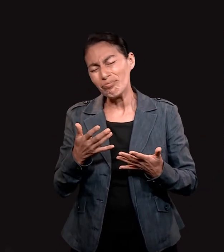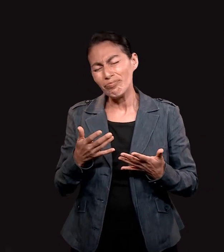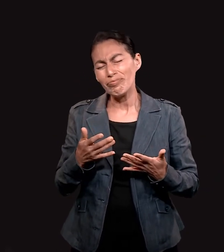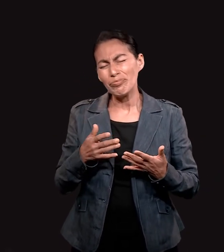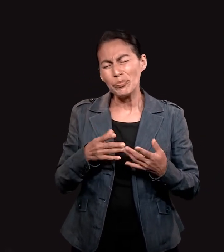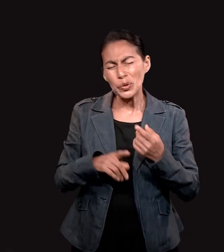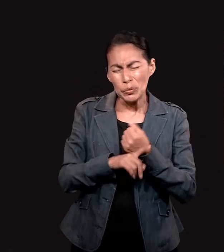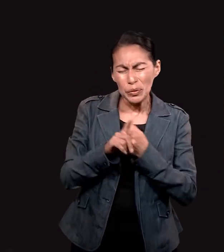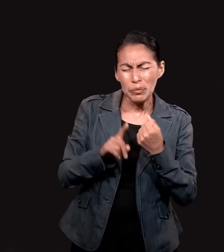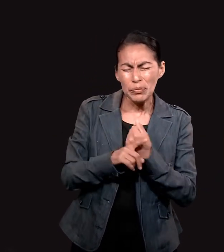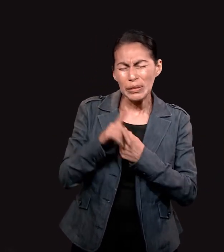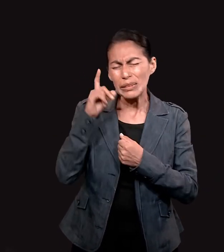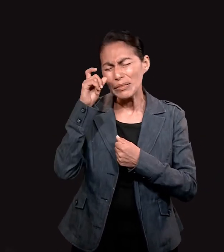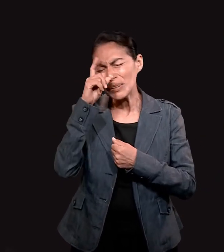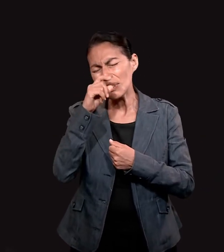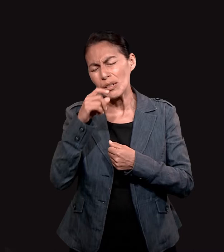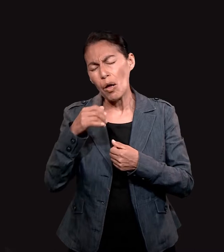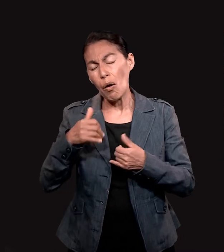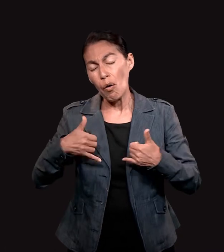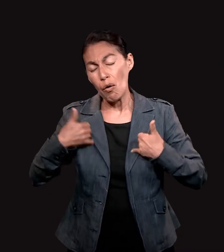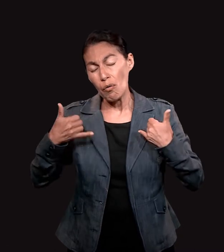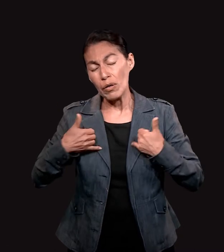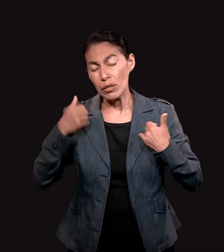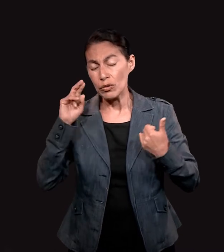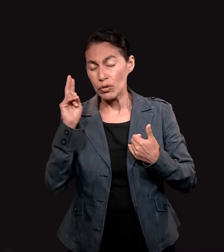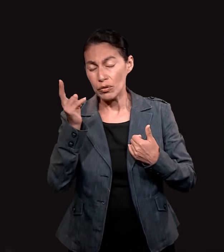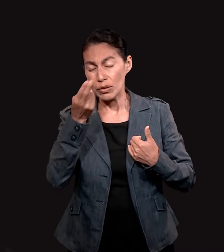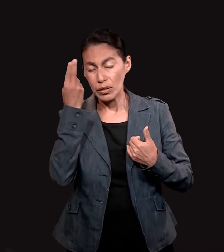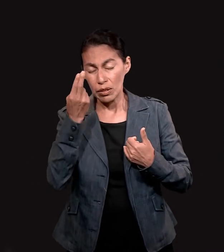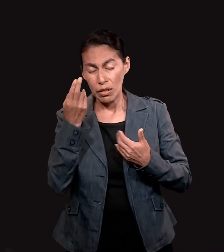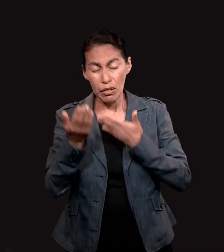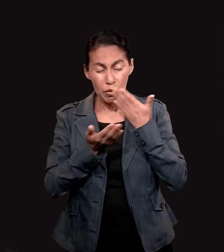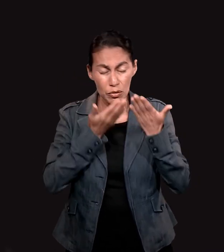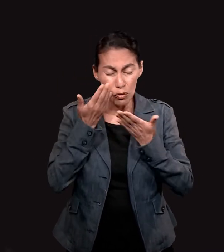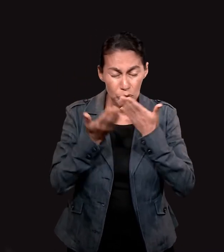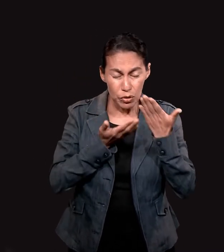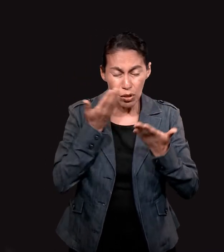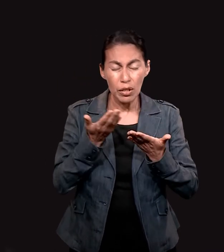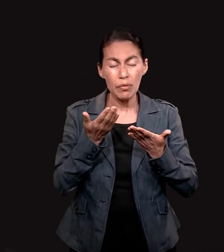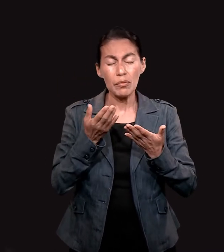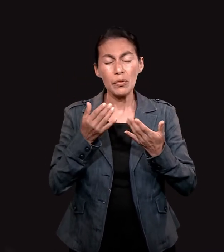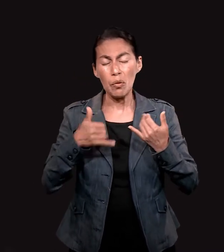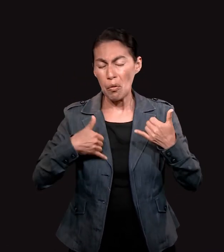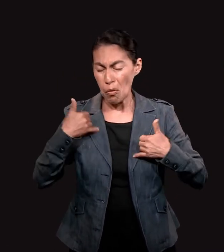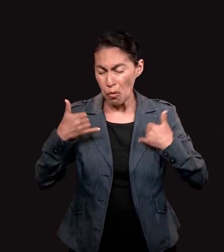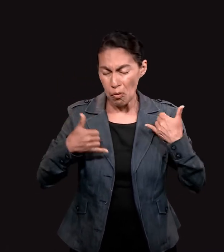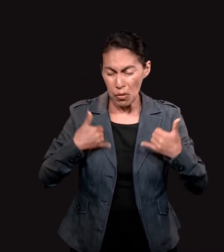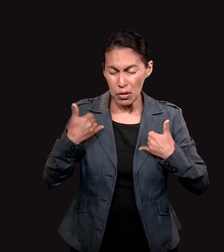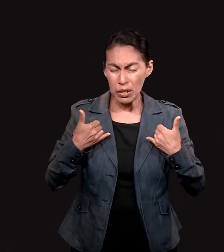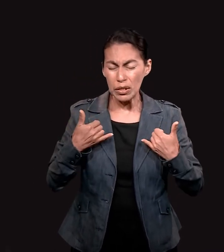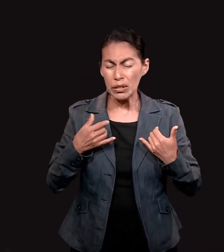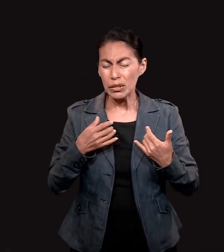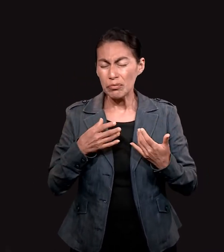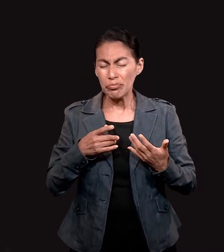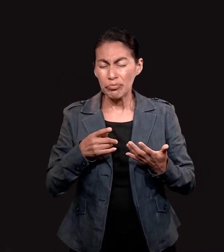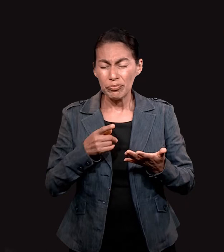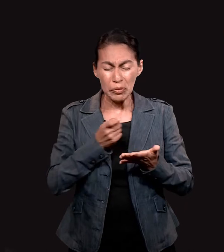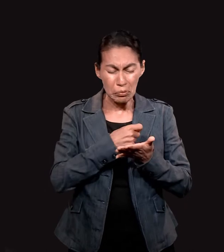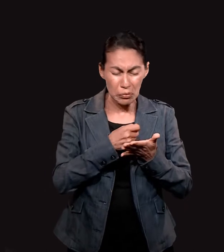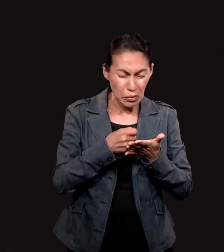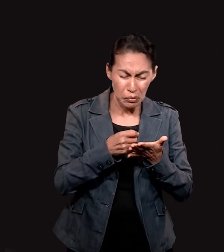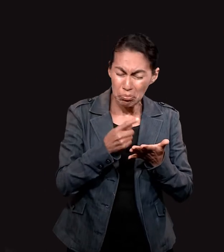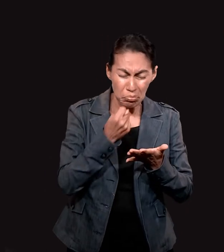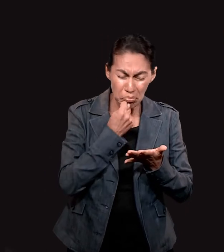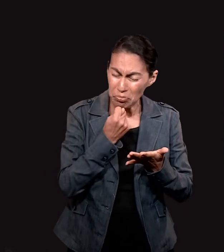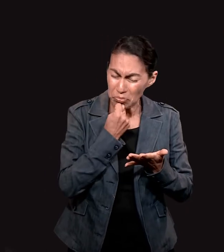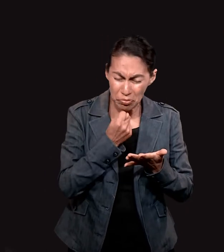etapa, por todos los jóvenes que están iniciando sus estudios universitarios, por todos los jóvenes que están intentando aún,